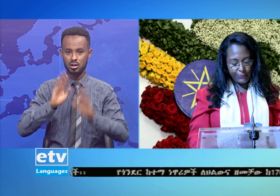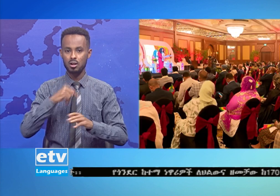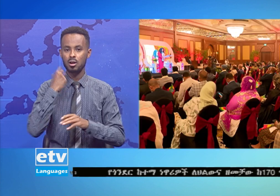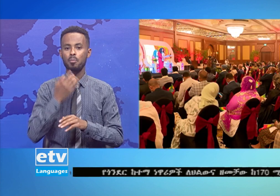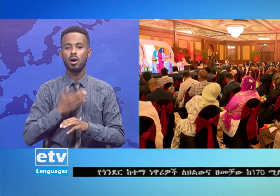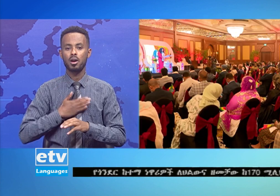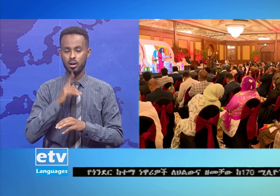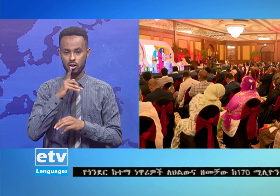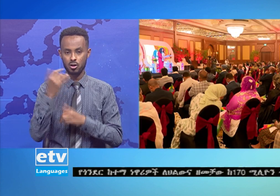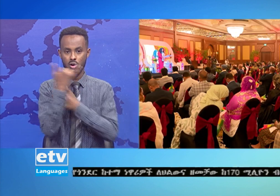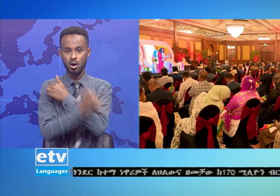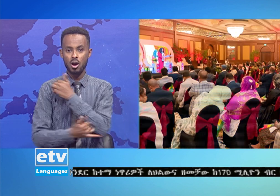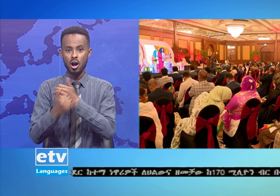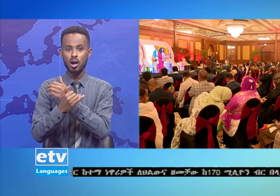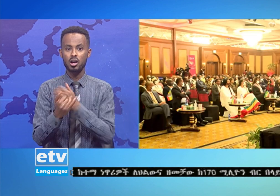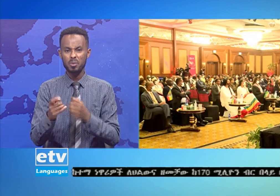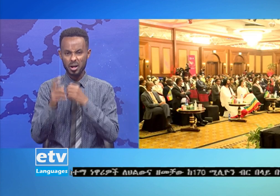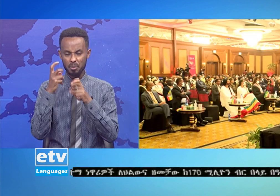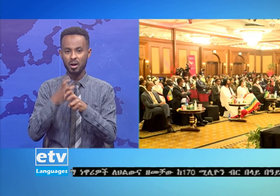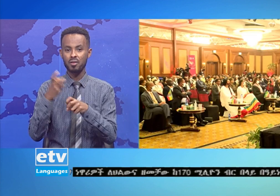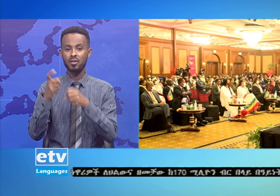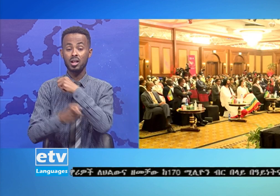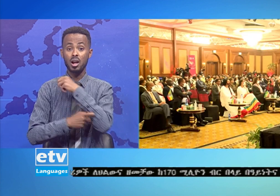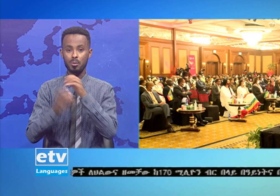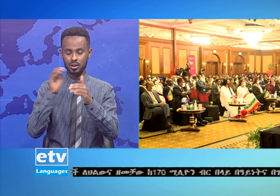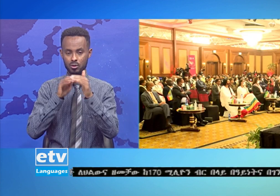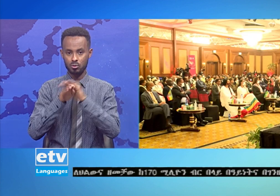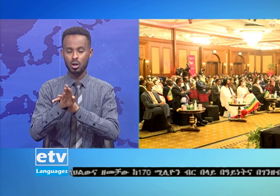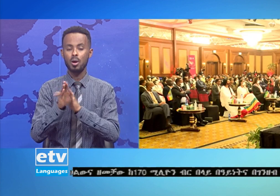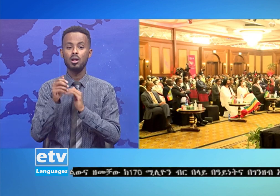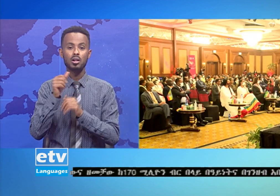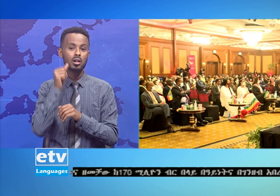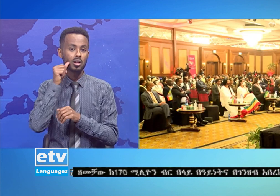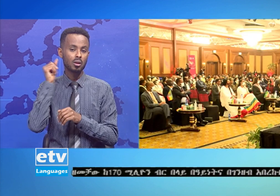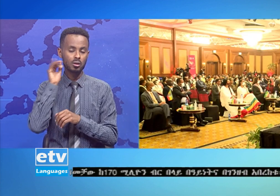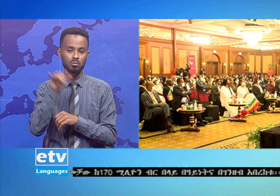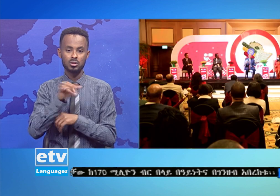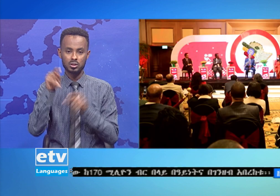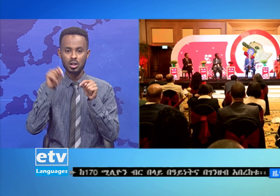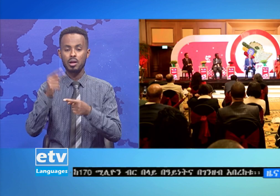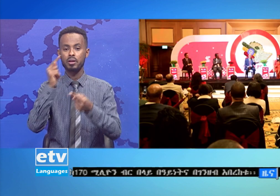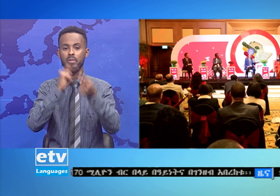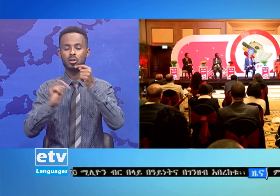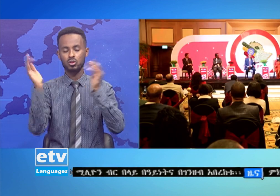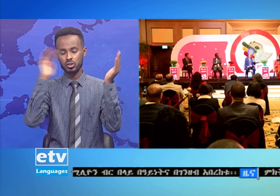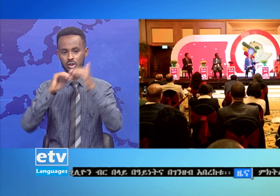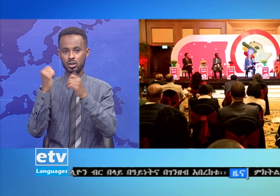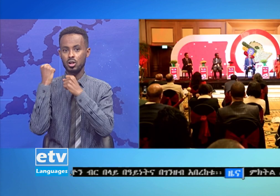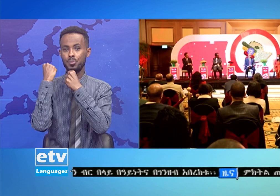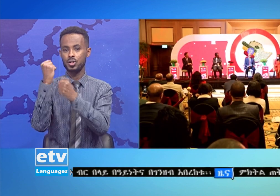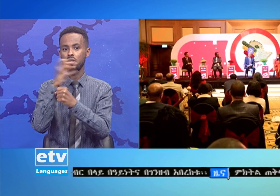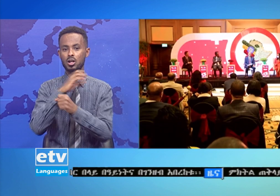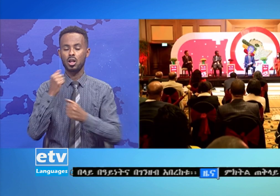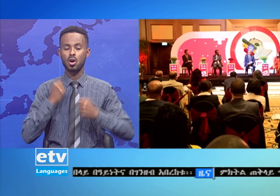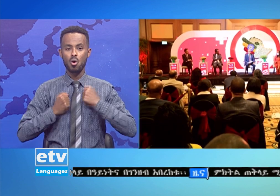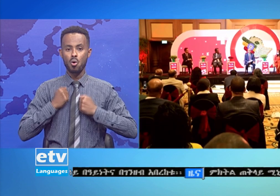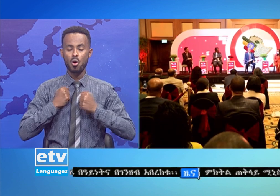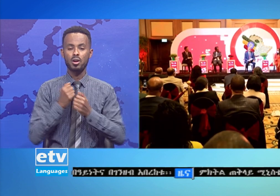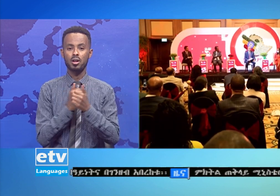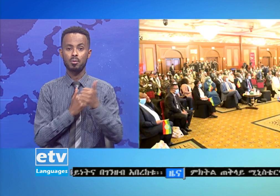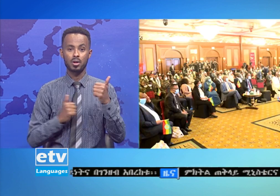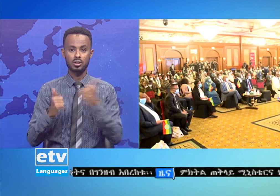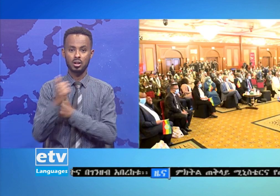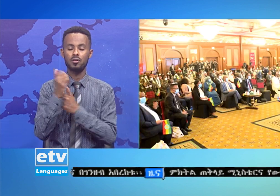ማንነት ነው። ሀገር በብርቱ ፈተናዎች ውስጥ ብታልፍም ልክ እንደ ትናንቱ ዛሬም የመጣውን ችግር በጀግንነትና ወኔ